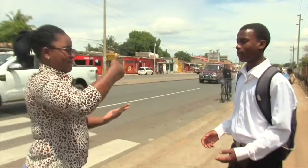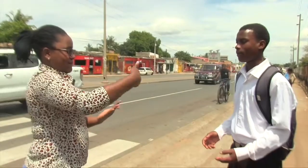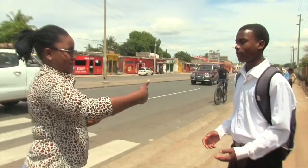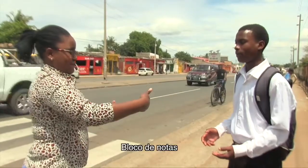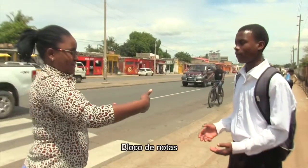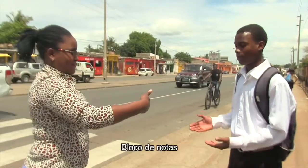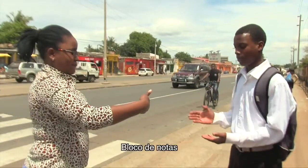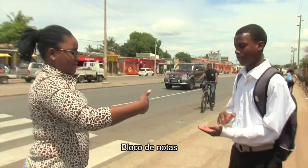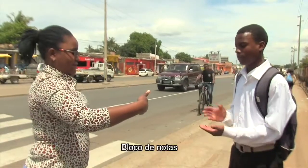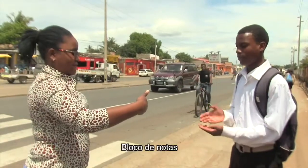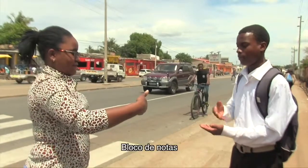Bloco de notas